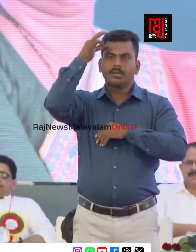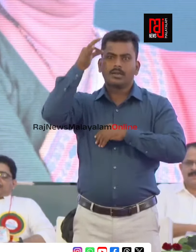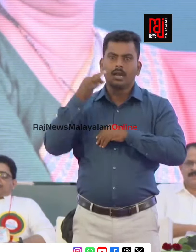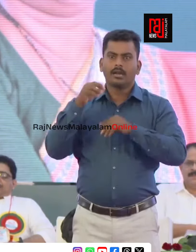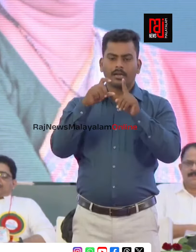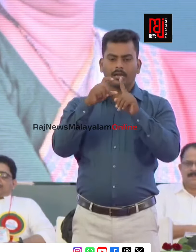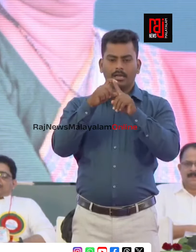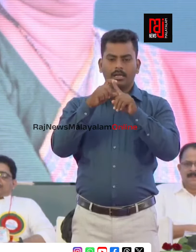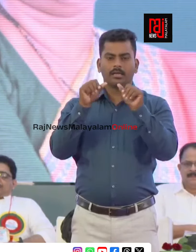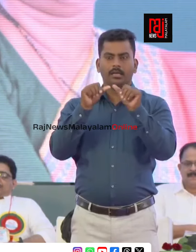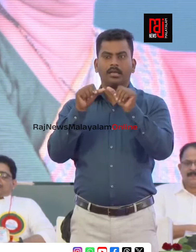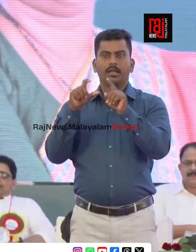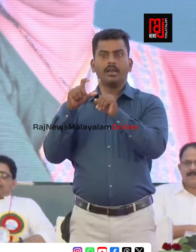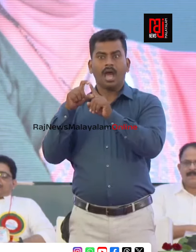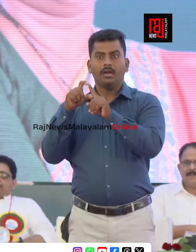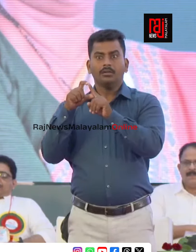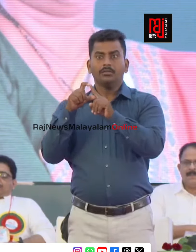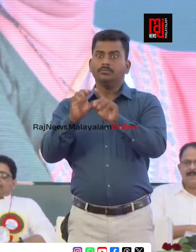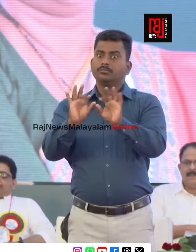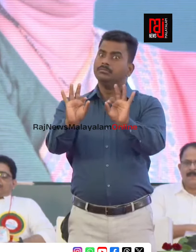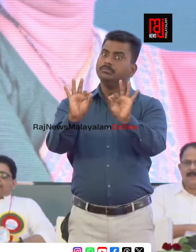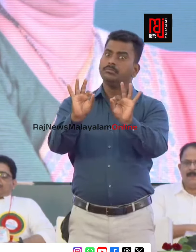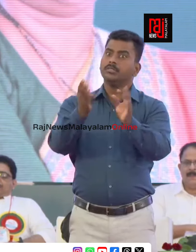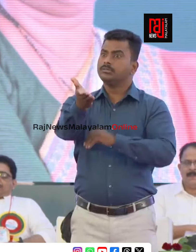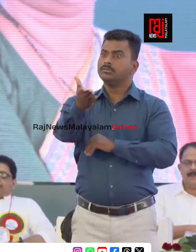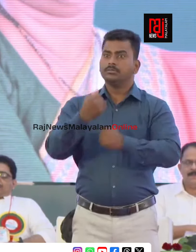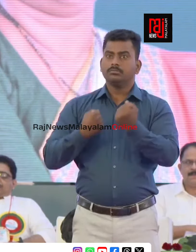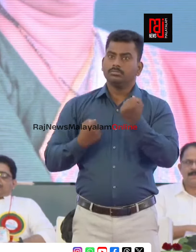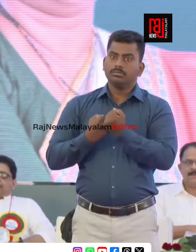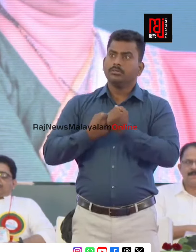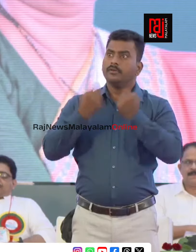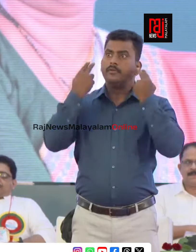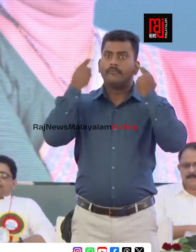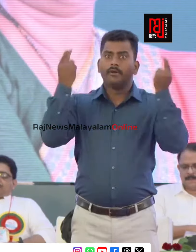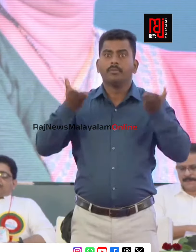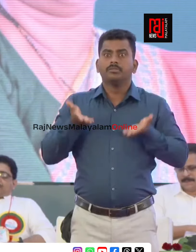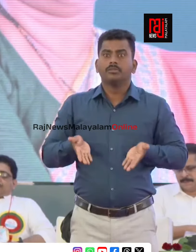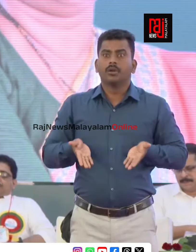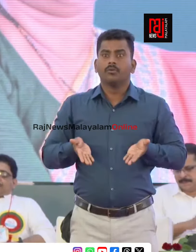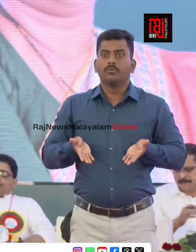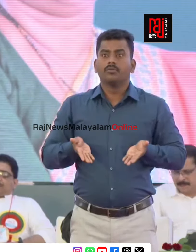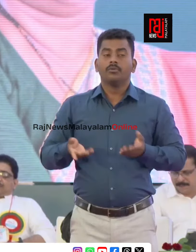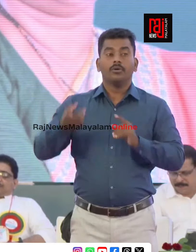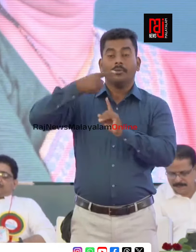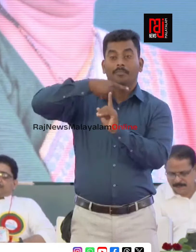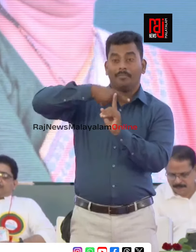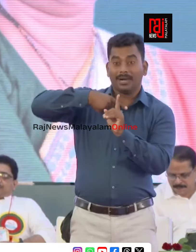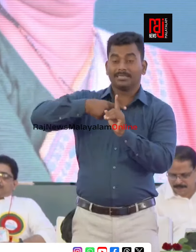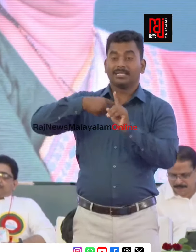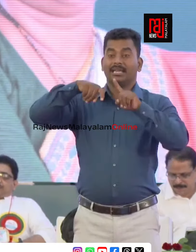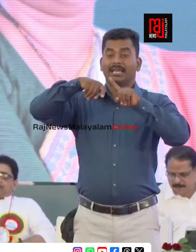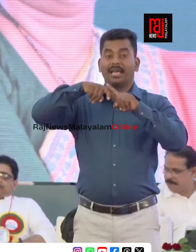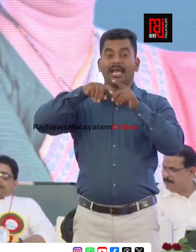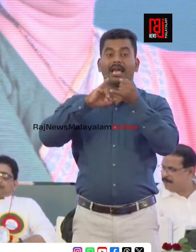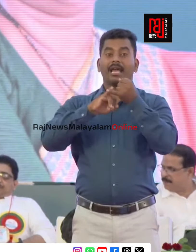പ്രശസ്തിയിലേക്ക് ഉയർന്നു കഴിഞ്ഞിട്ടുണ്ട്. കേരള സ്റ്റാർട്ടപ്പ് മിഷന്റെ ഇൻക്യുബേഷൻ